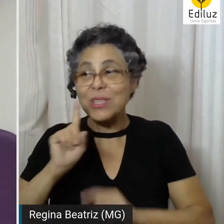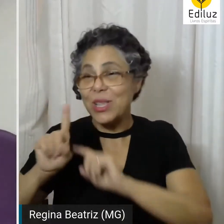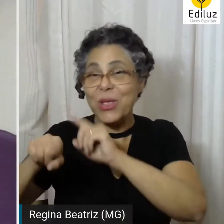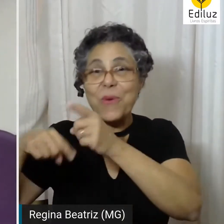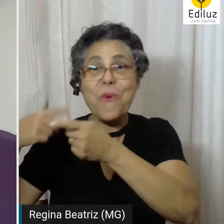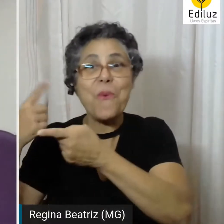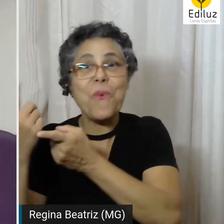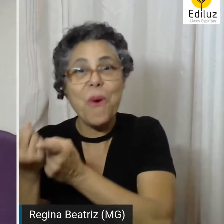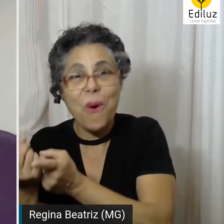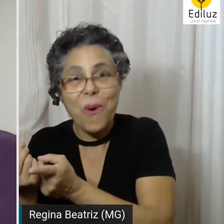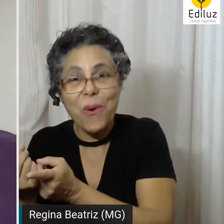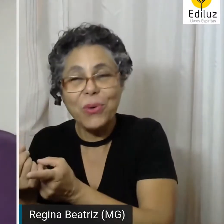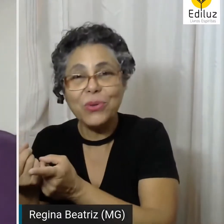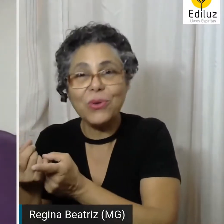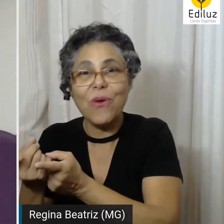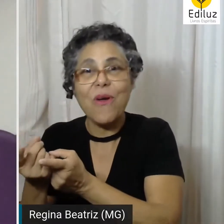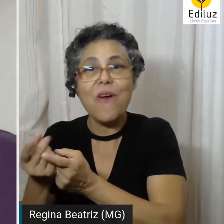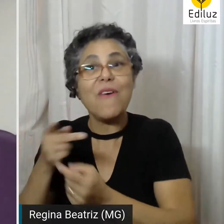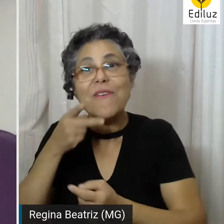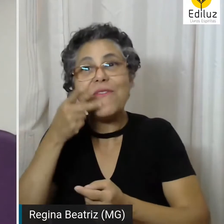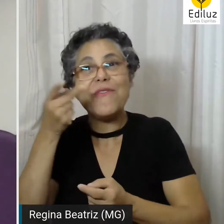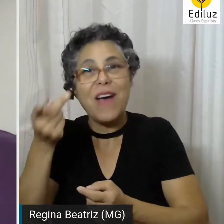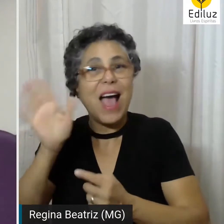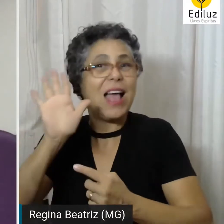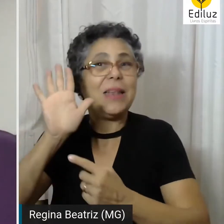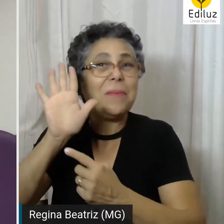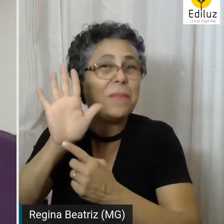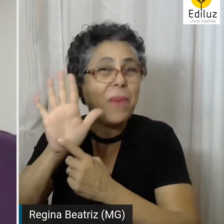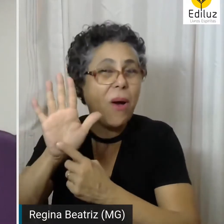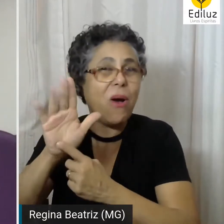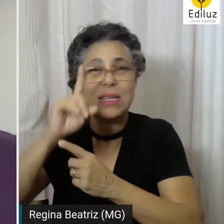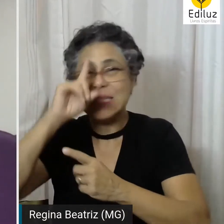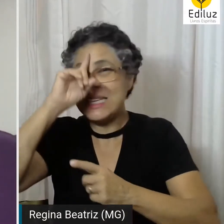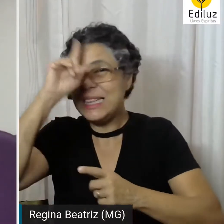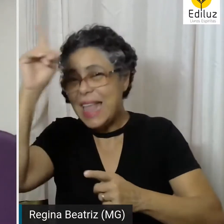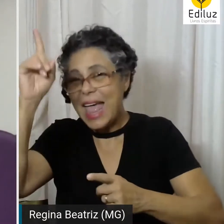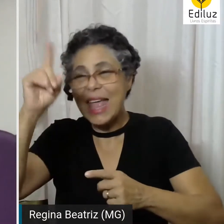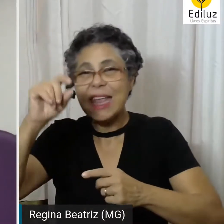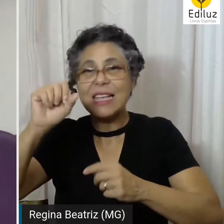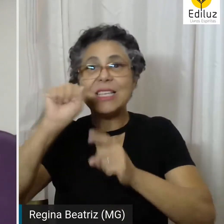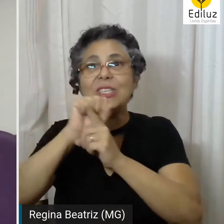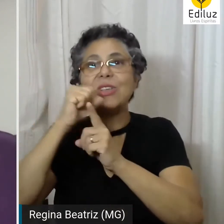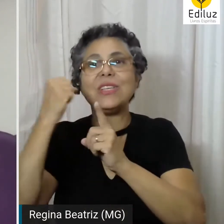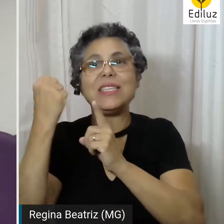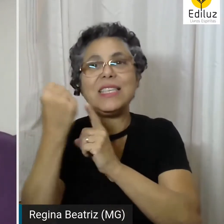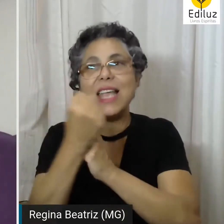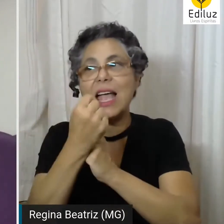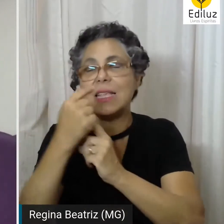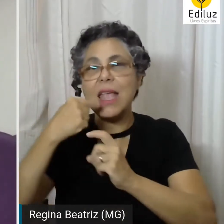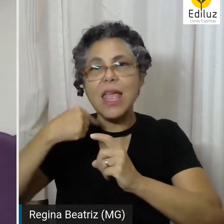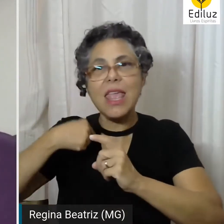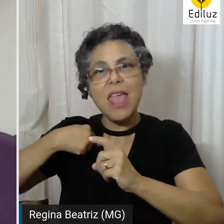transgrida as ideações sociais que nos convocam à mesmice,